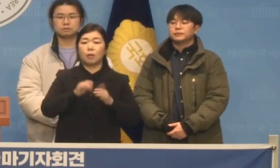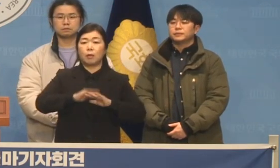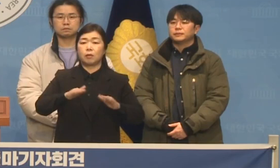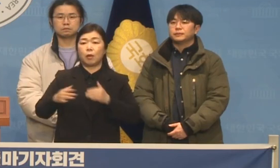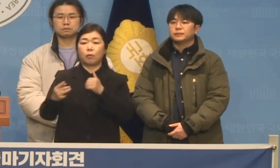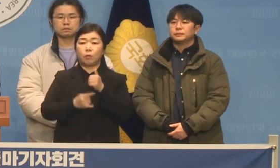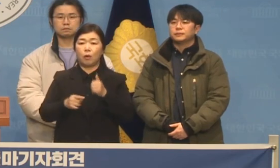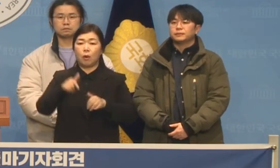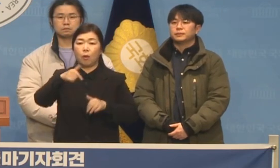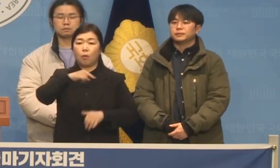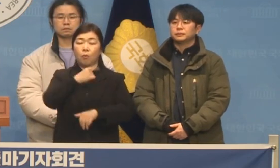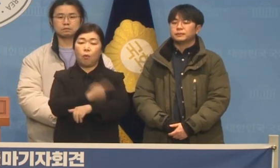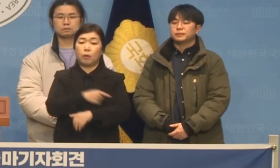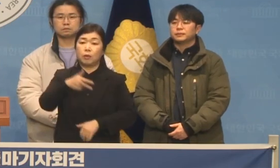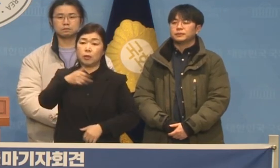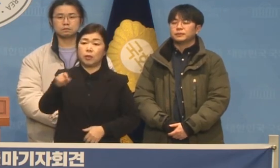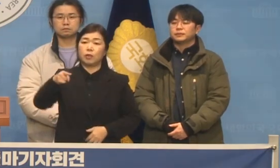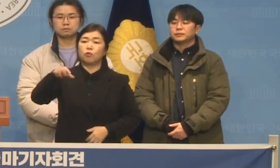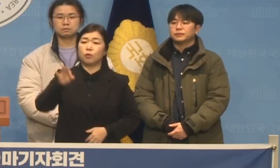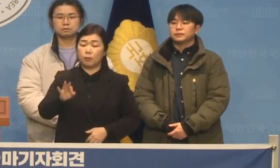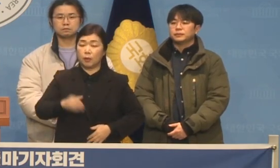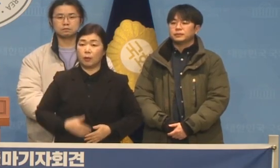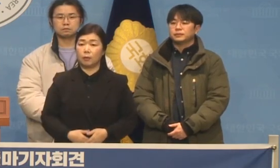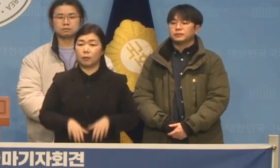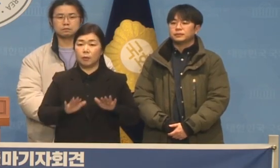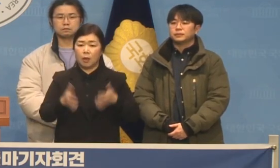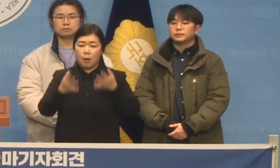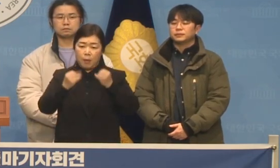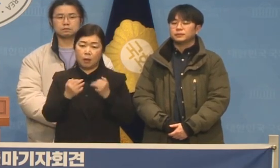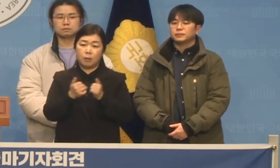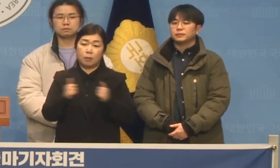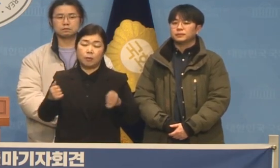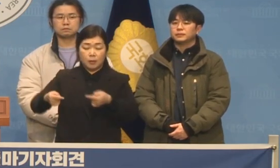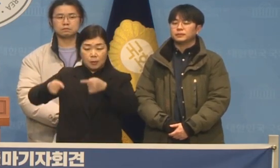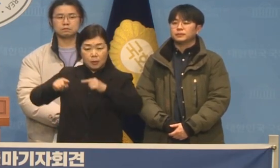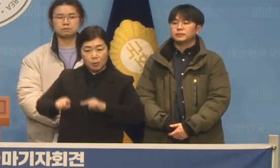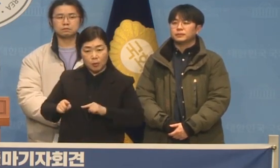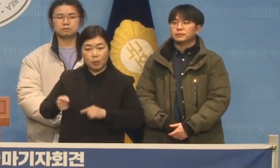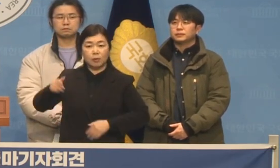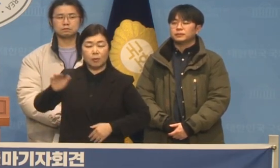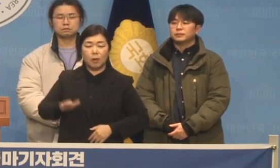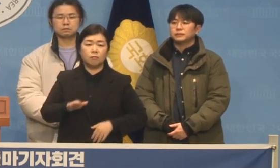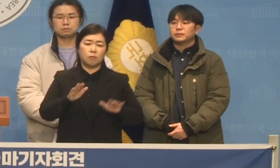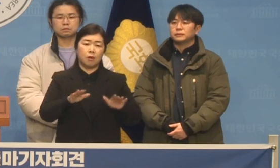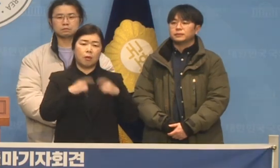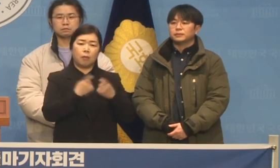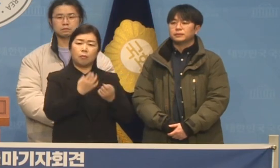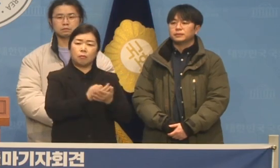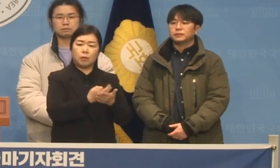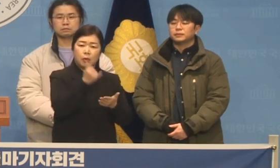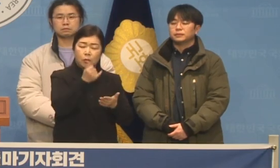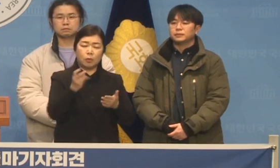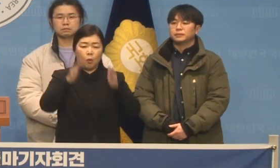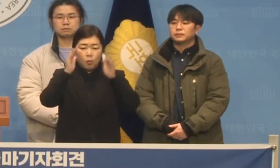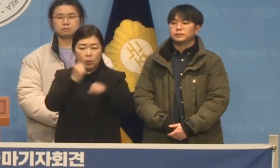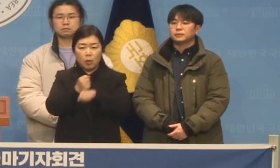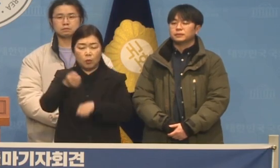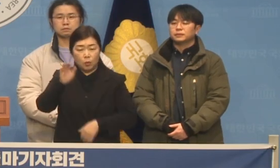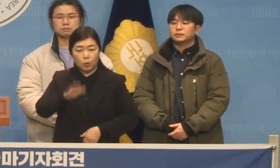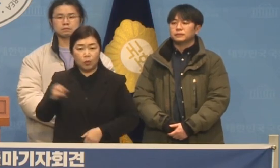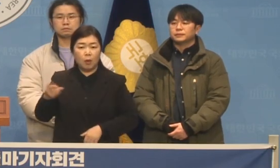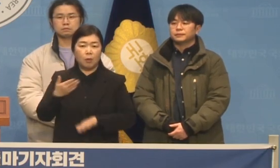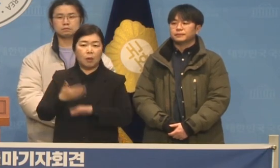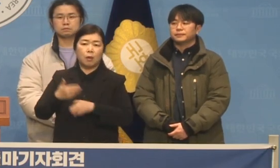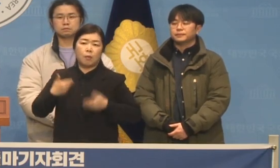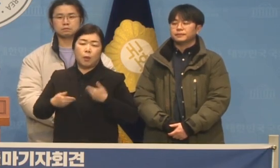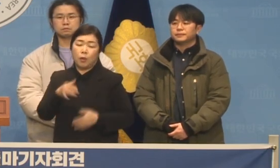비상대책위원 권지웅입니다. 오늘 많은 분들이 여기 이 자리에 와 주셨는데 생업도 있으시고 공부도 하셔야 되고 그리고 다른